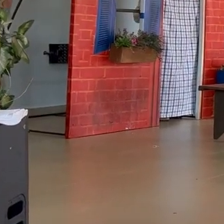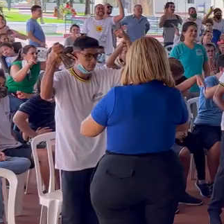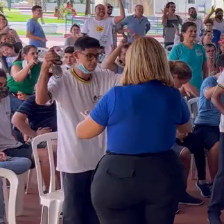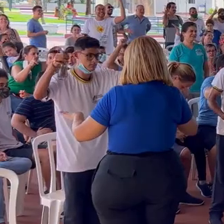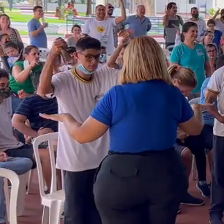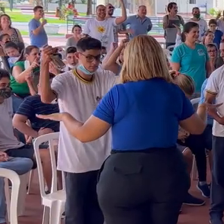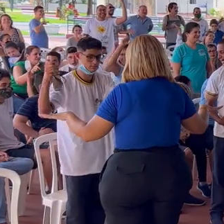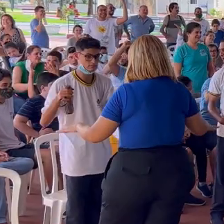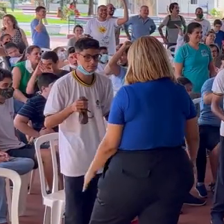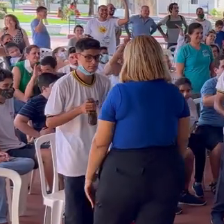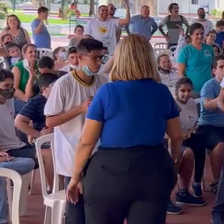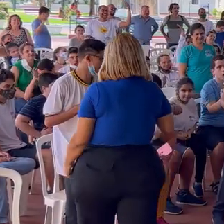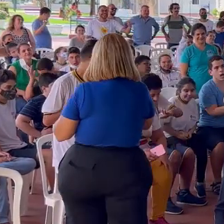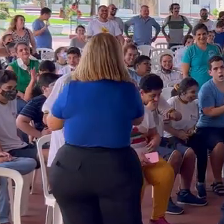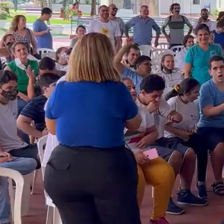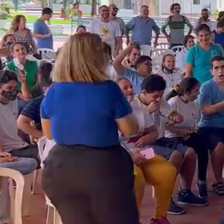é a lei Goiás